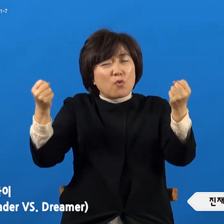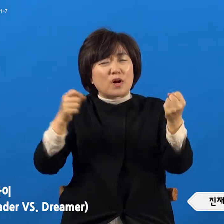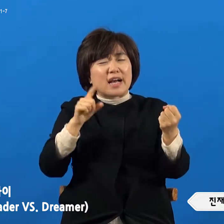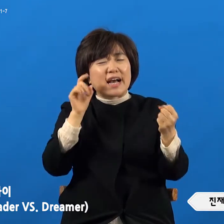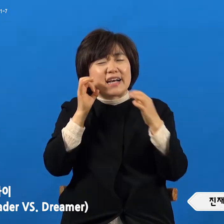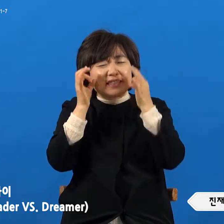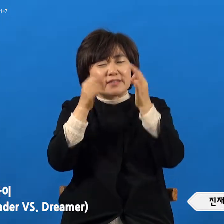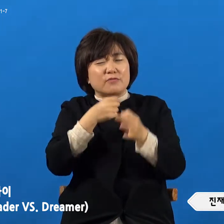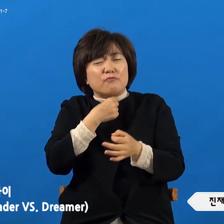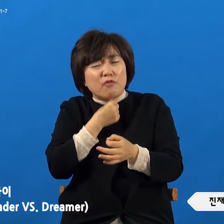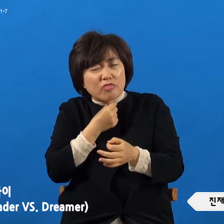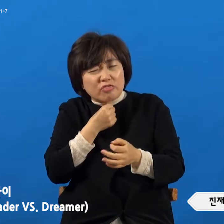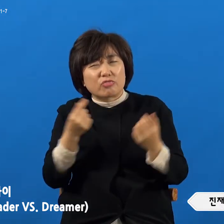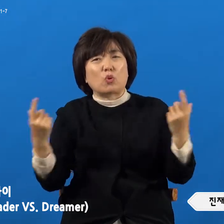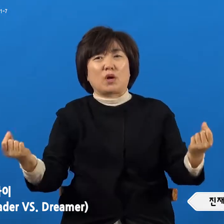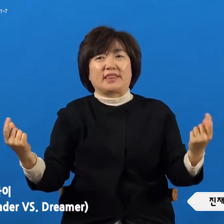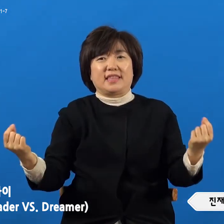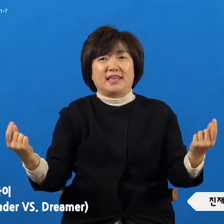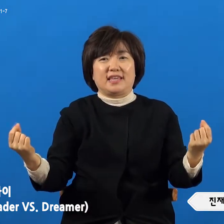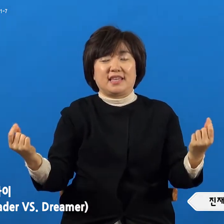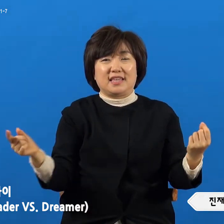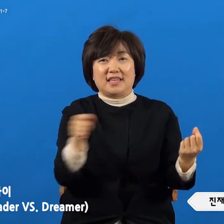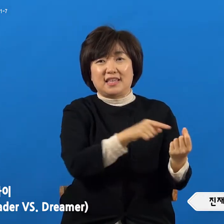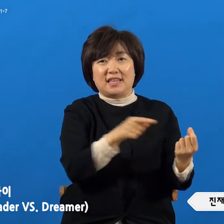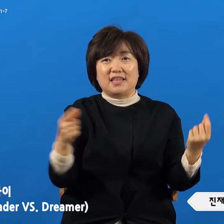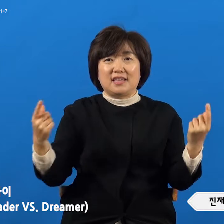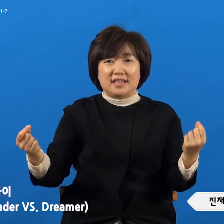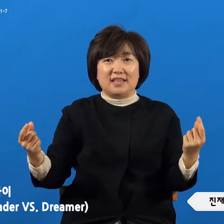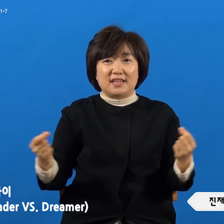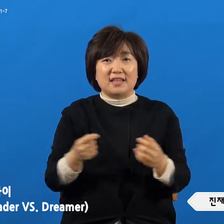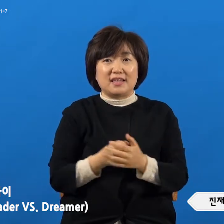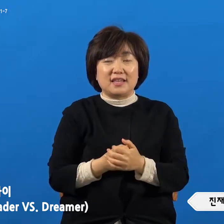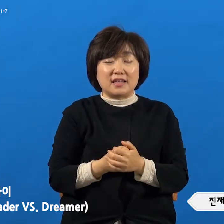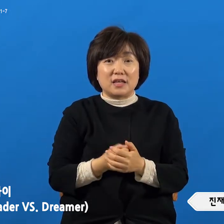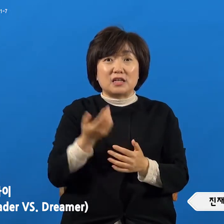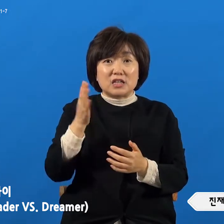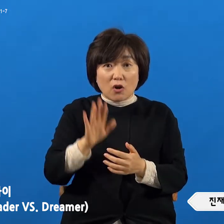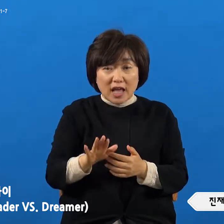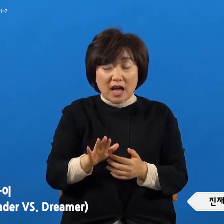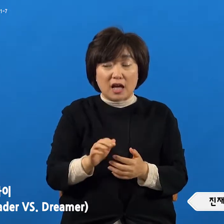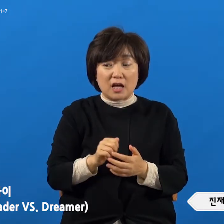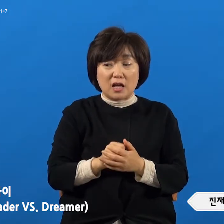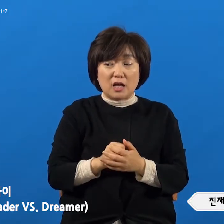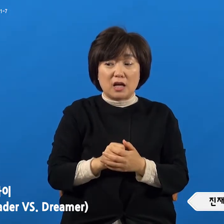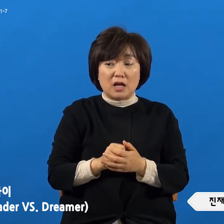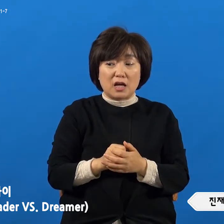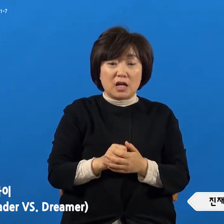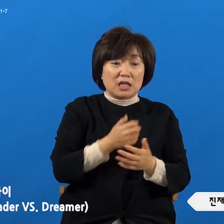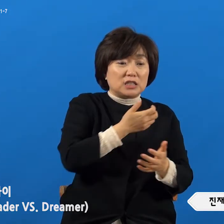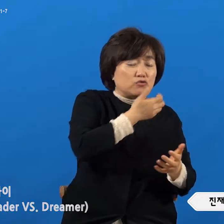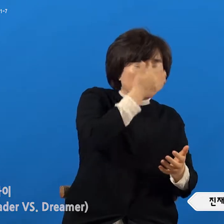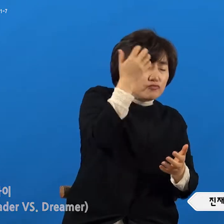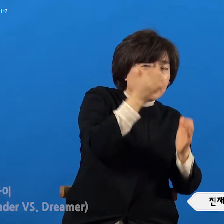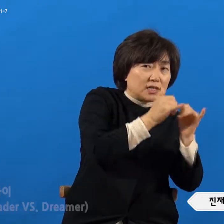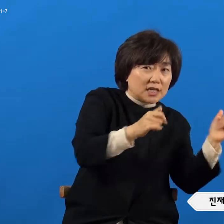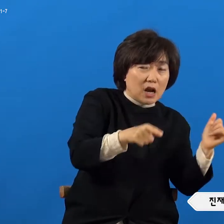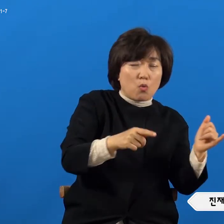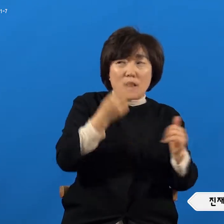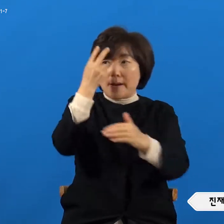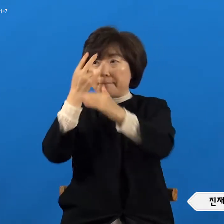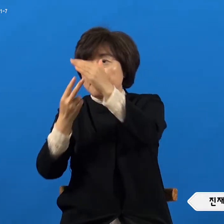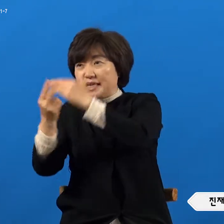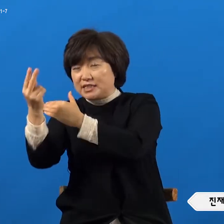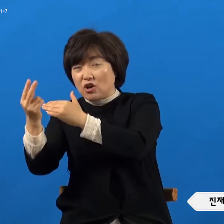것은 공통점이 아닐 수 없습니다. 그럼에도 불구하고 드리머와